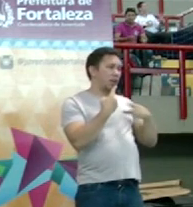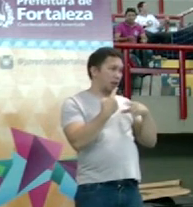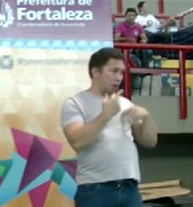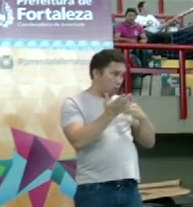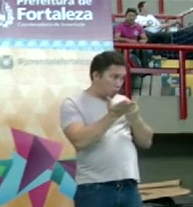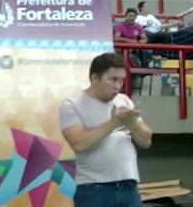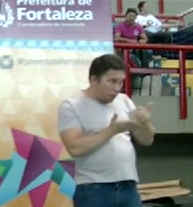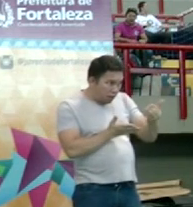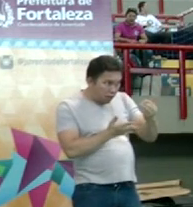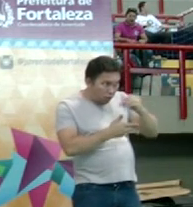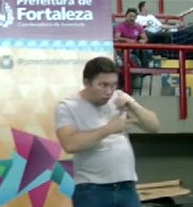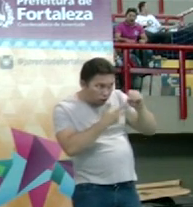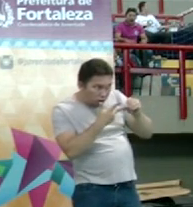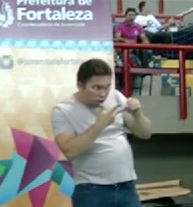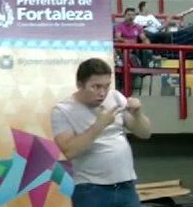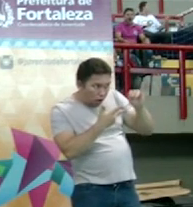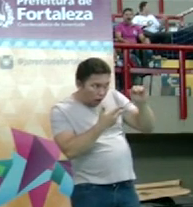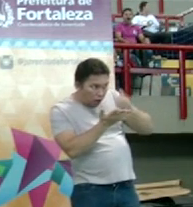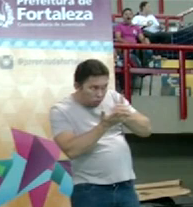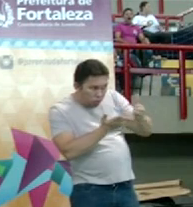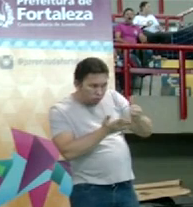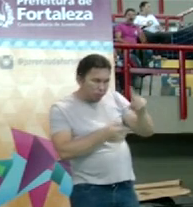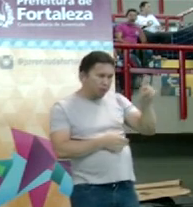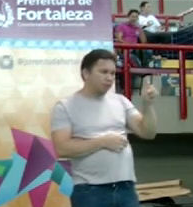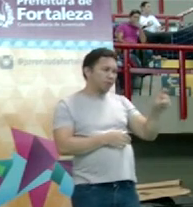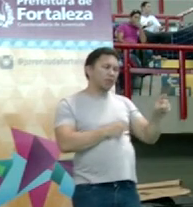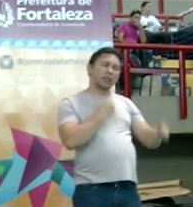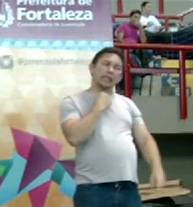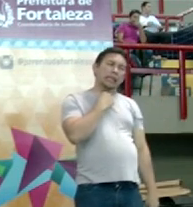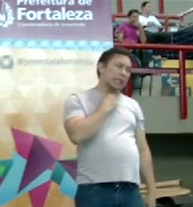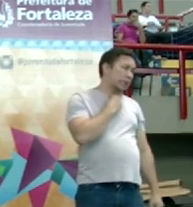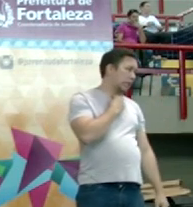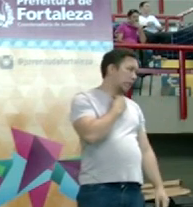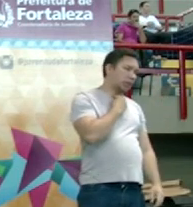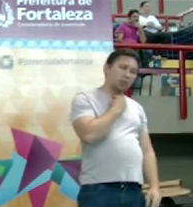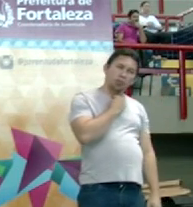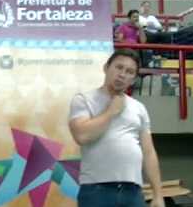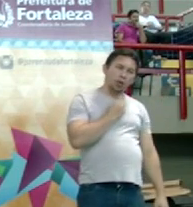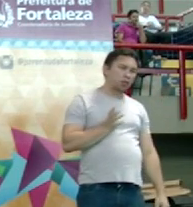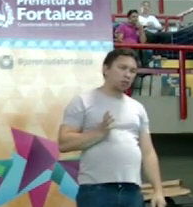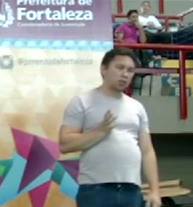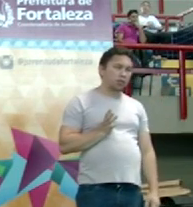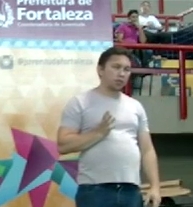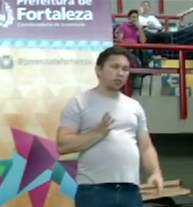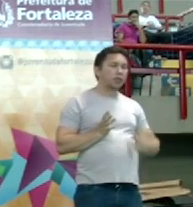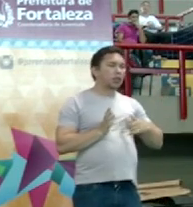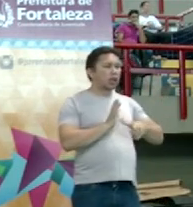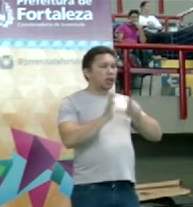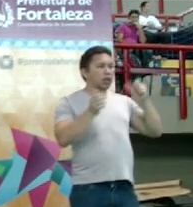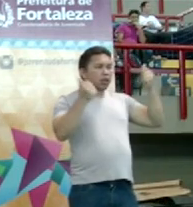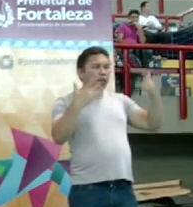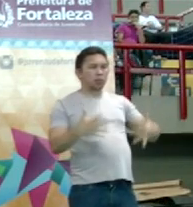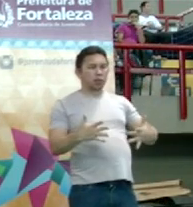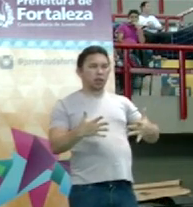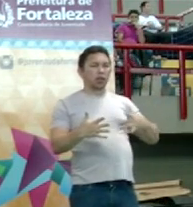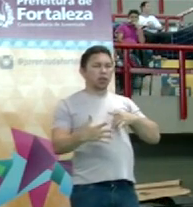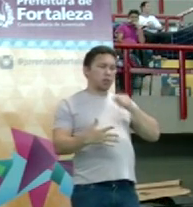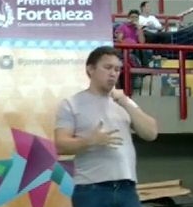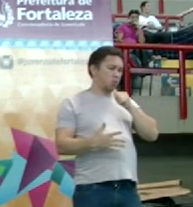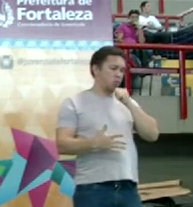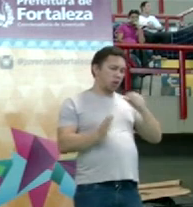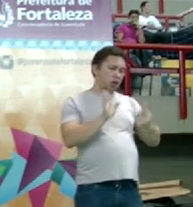aula que citei até o nome da autora, que é a Branca Granatic, autora do livro Técnicas Básicas de